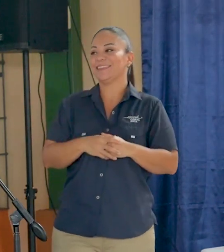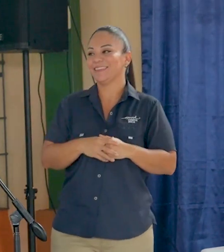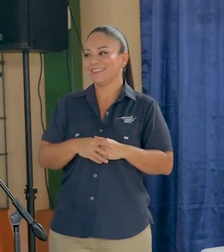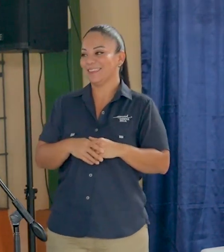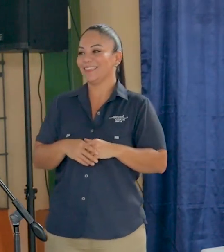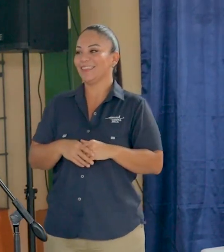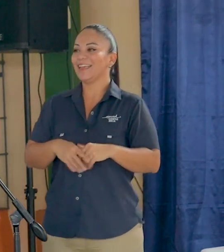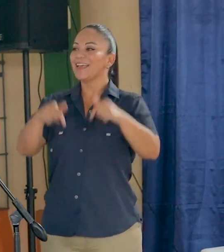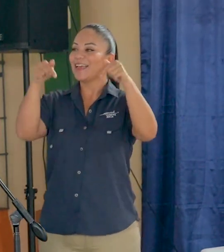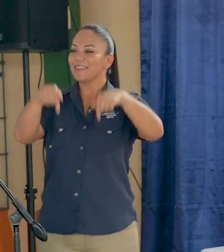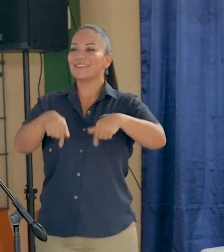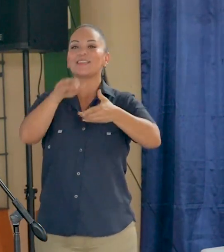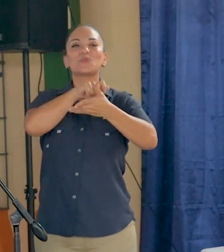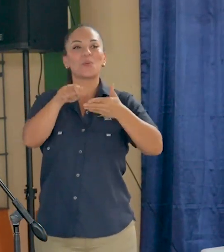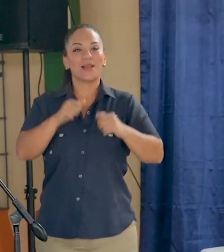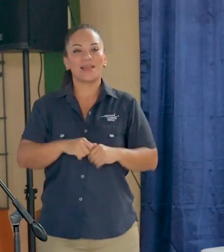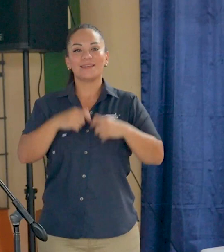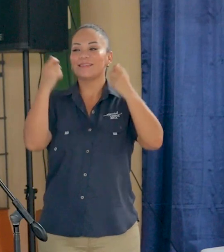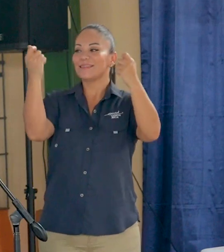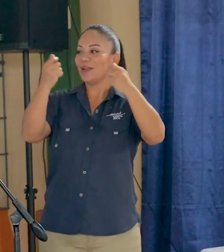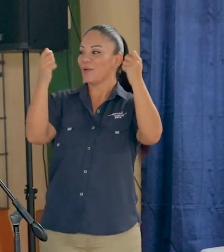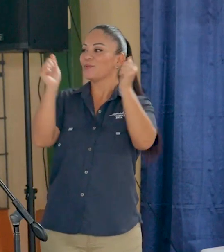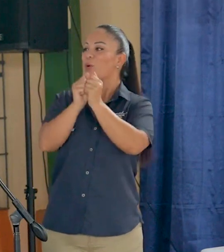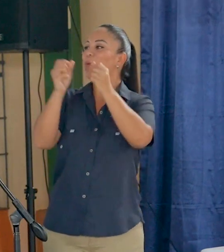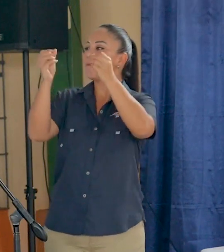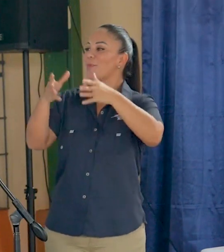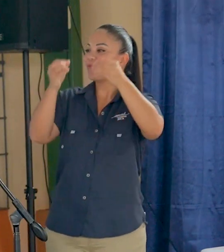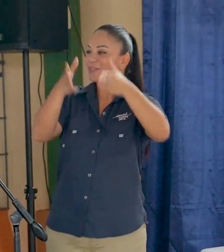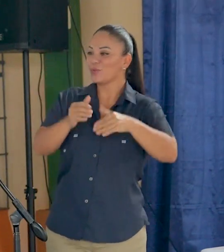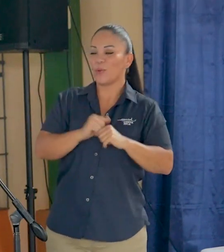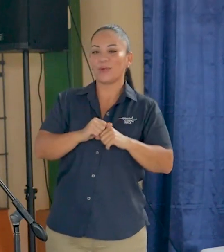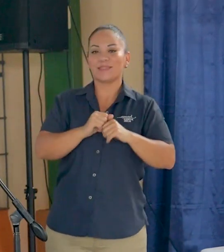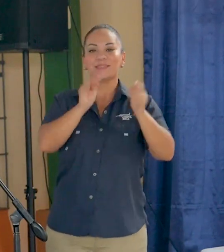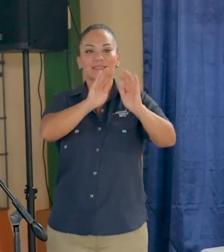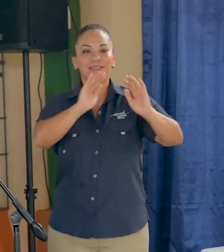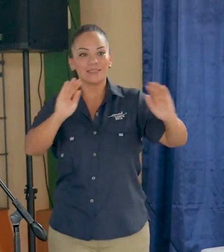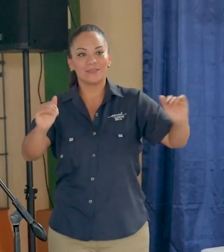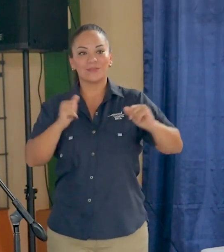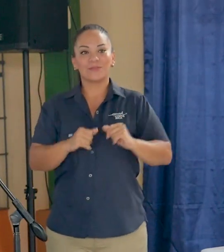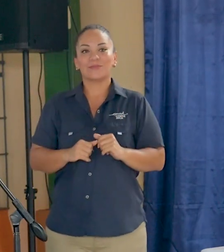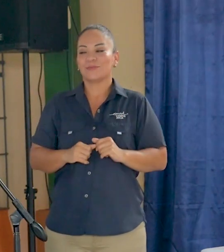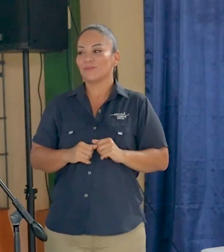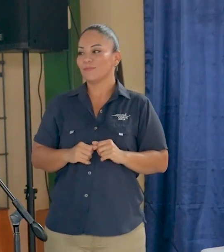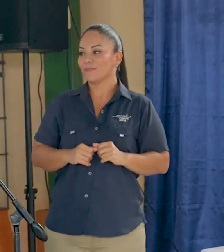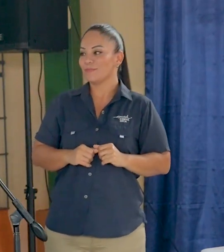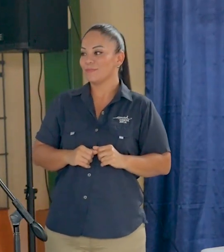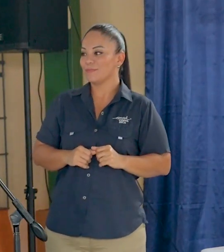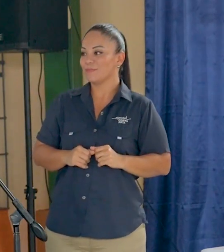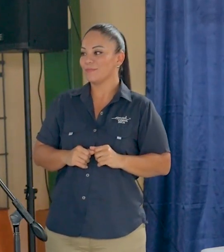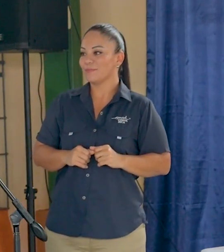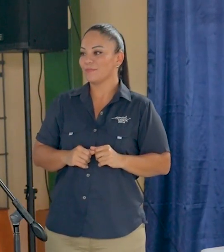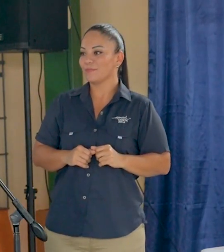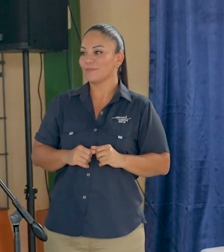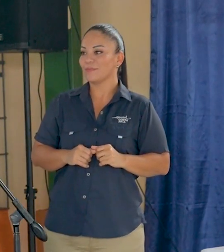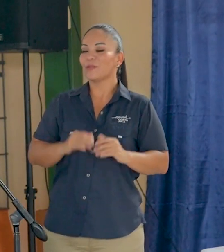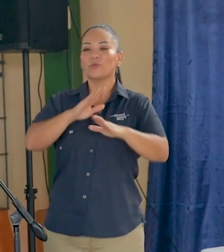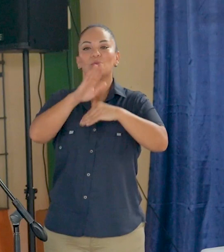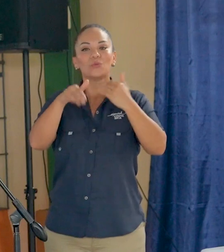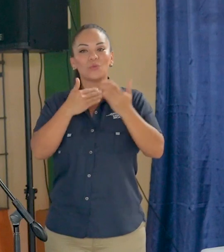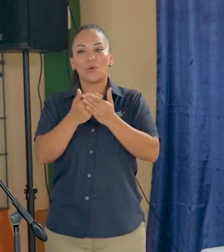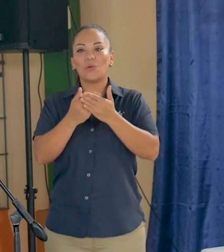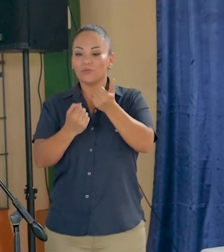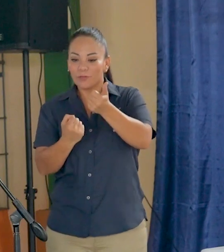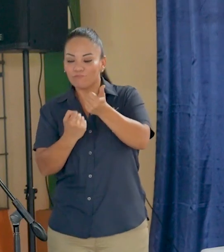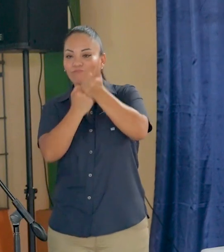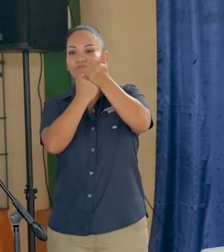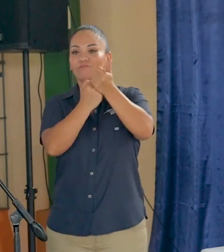En esta escuela celebremos con los profes, las niñas, los niños, los maestros que asisten a estos